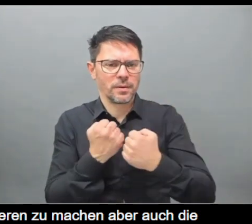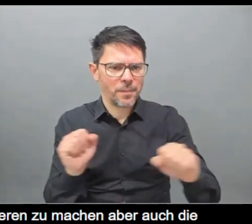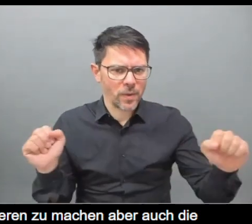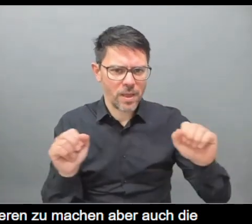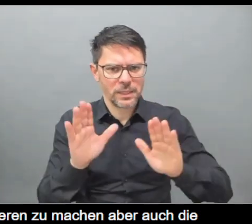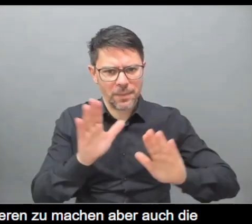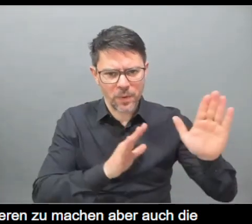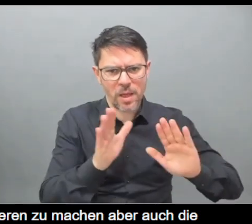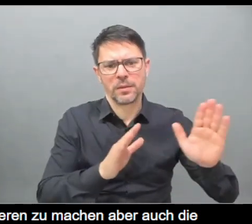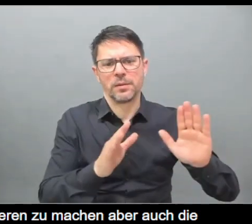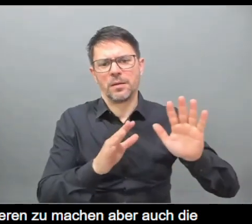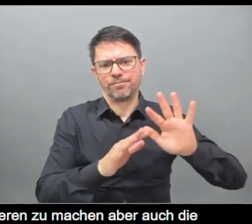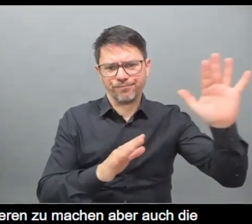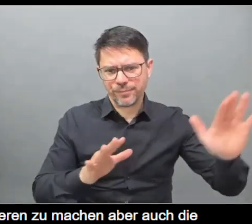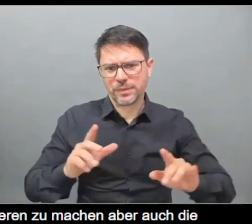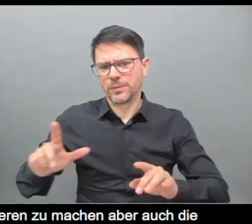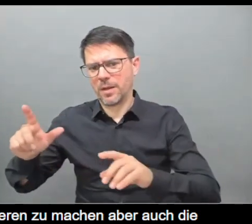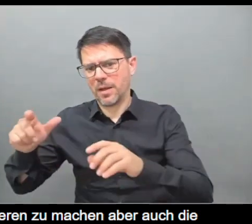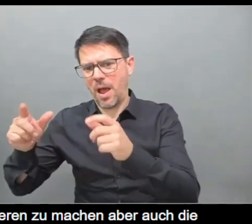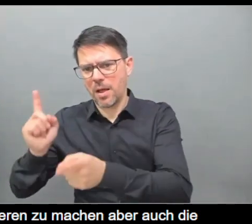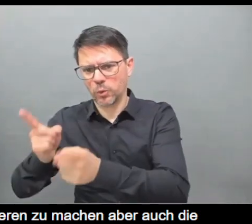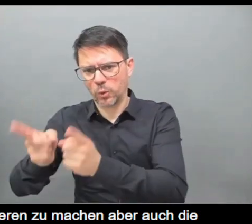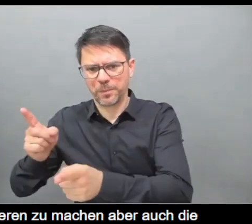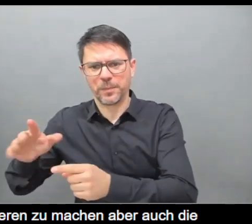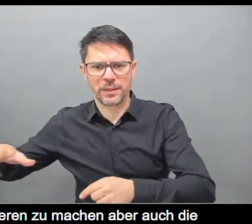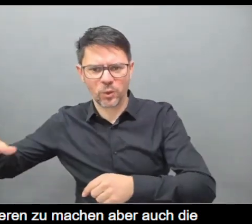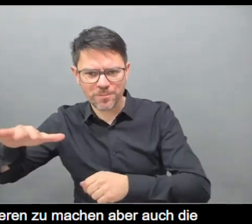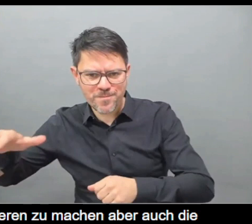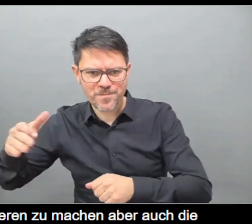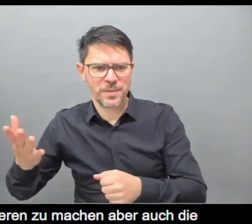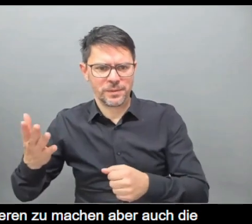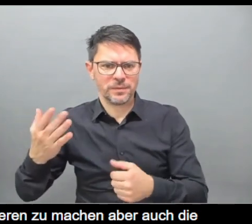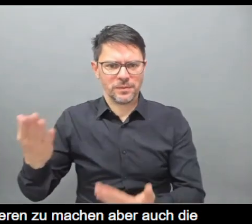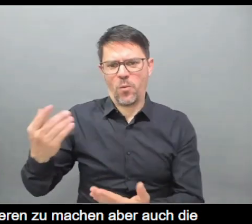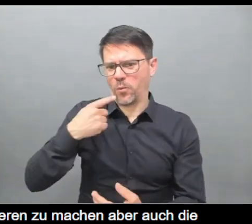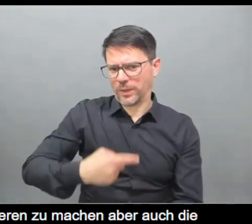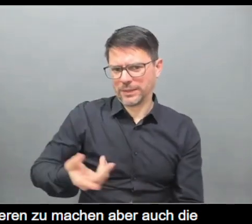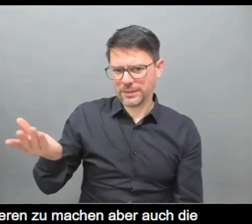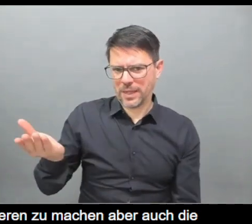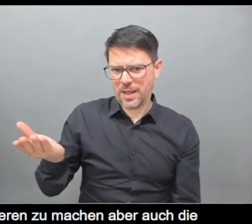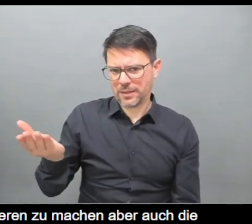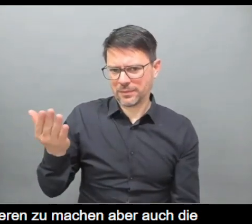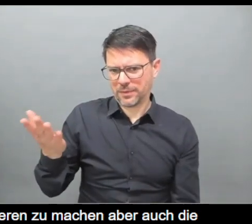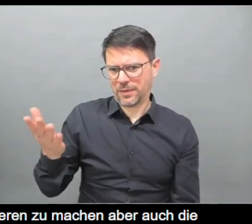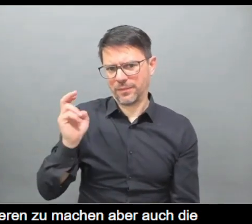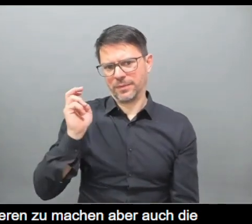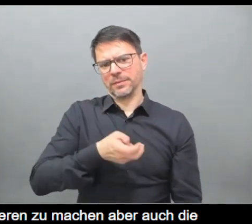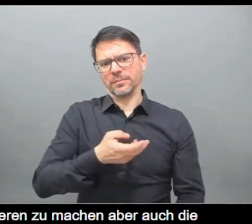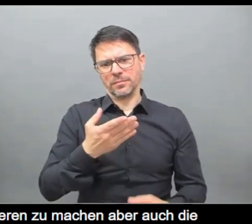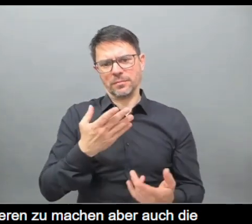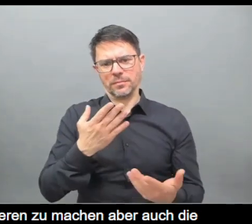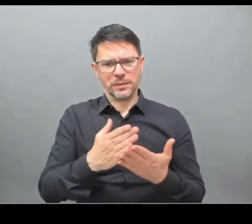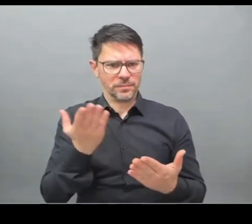Europas durchzuführen. Also ganz zentral, die